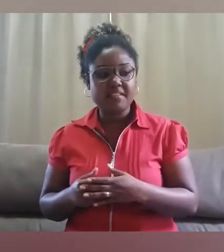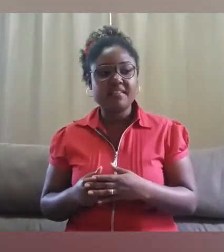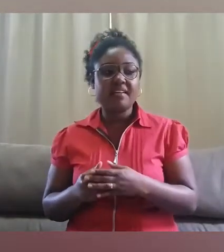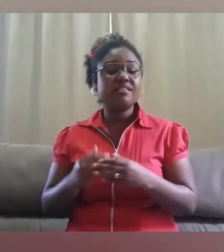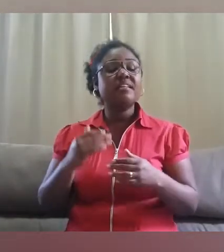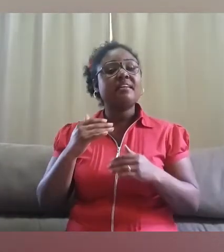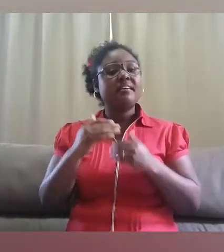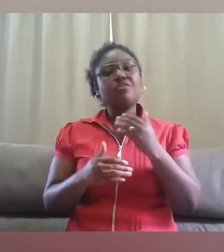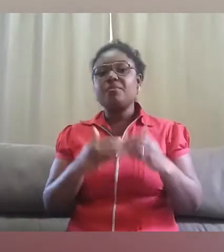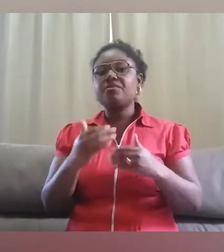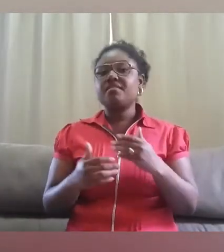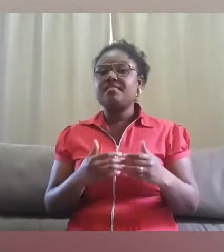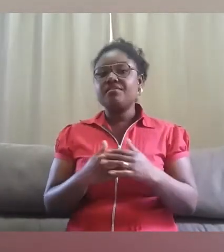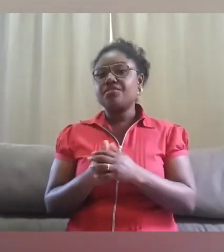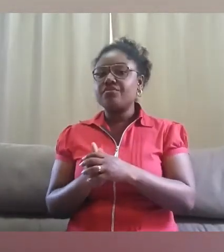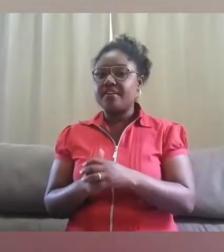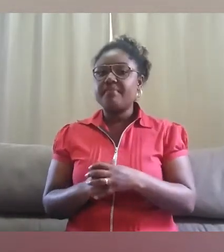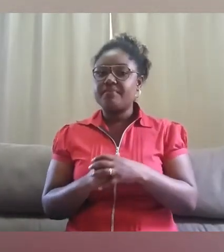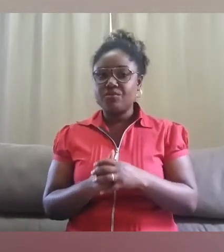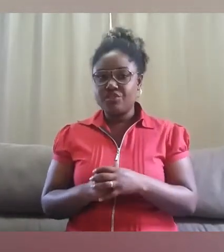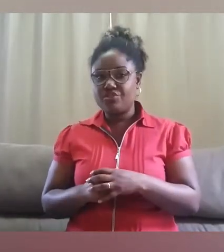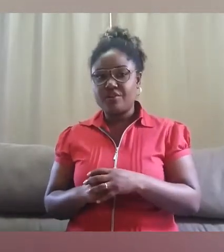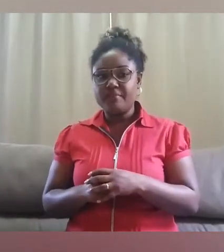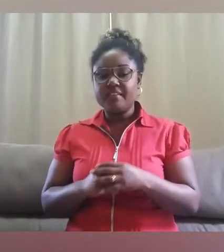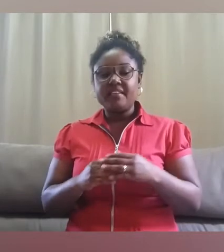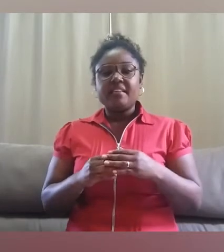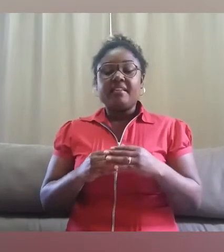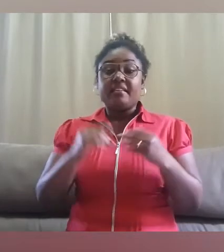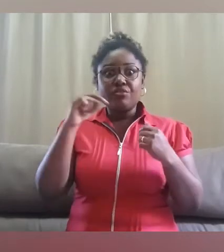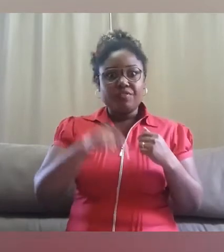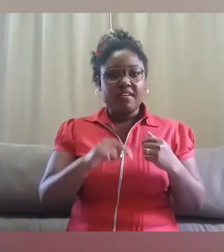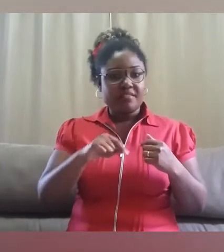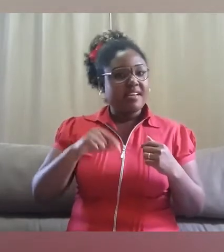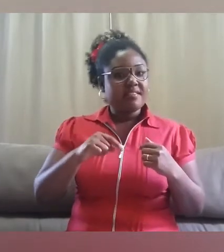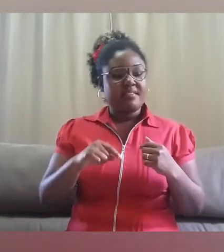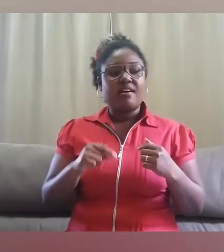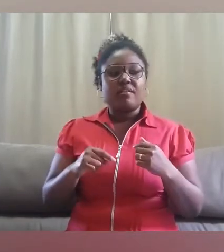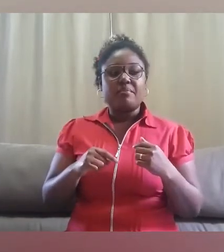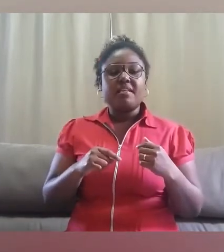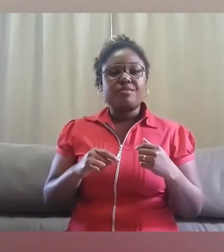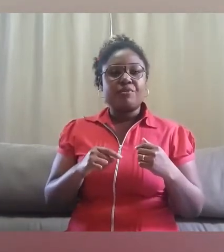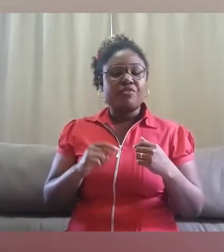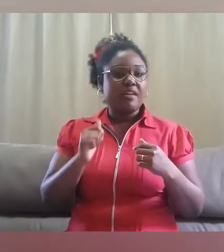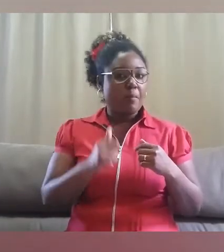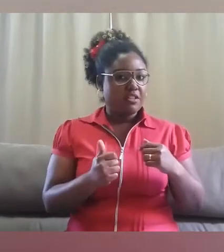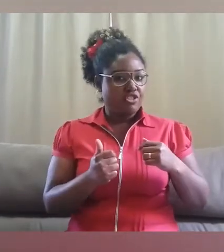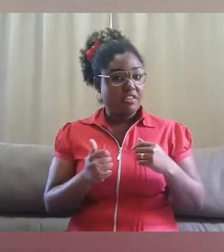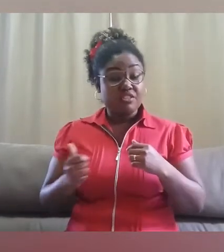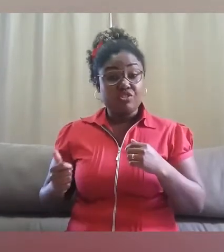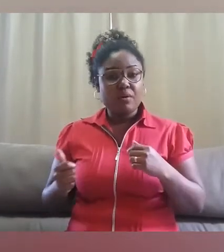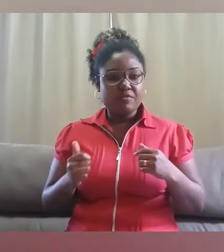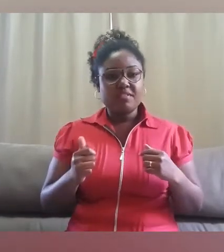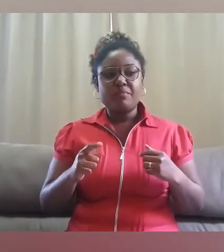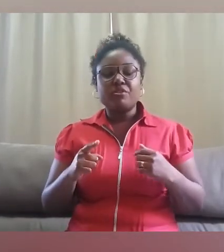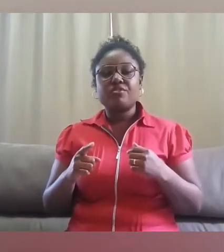aprendendo e como se desenvolver no idioma. E no final dessa aula mesmo eu vou dar uma dica de como você pode